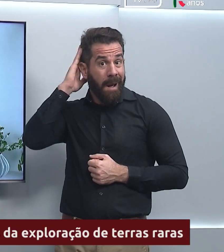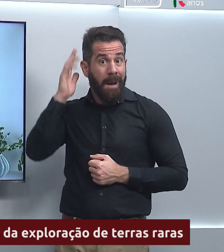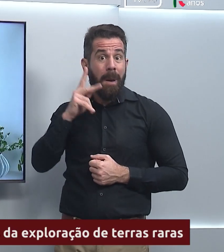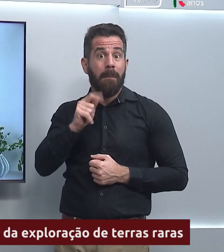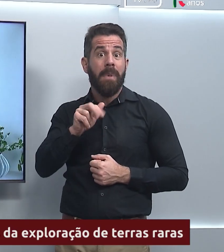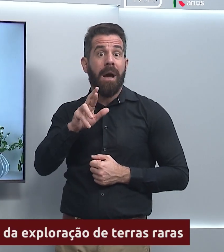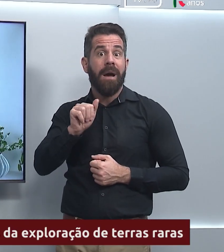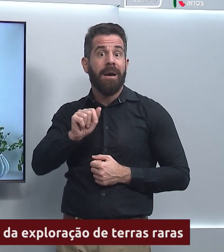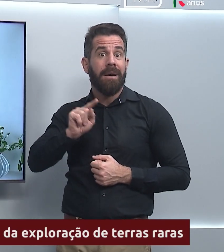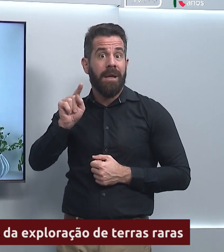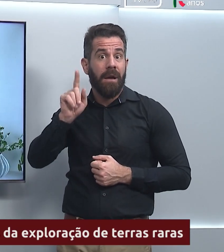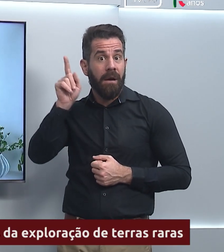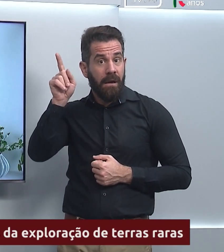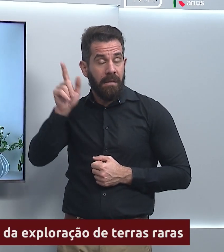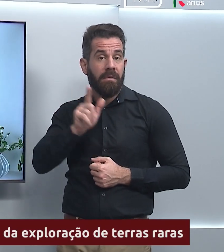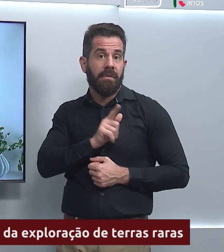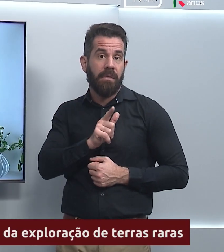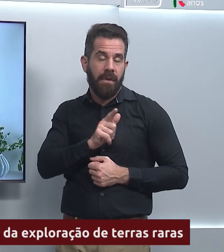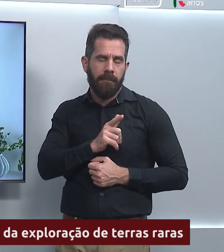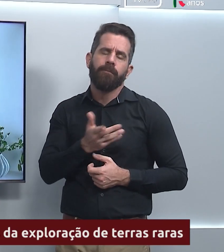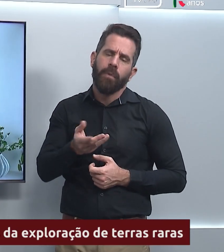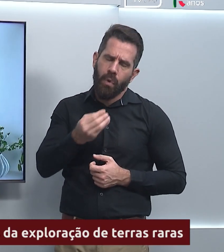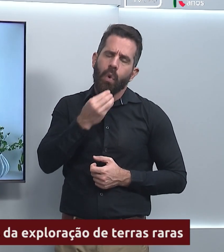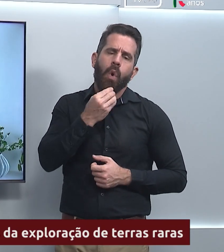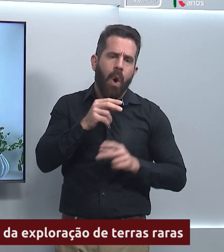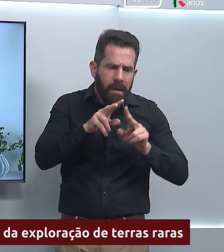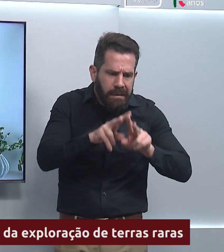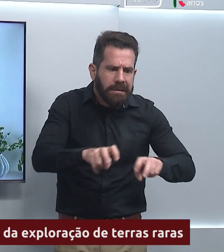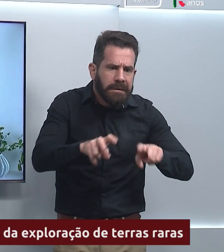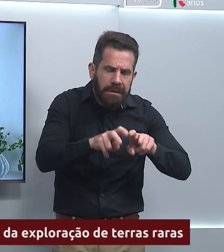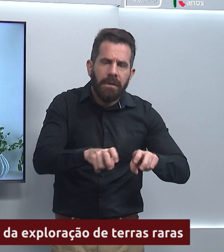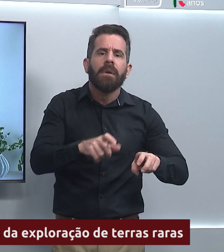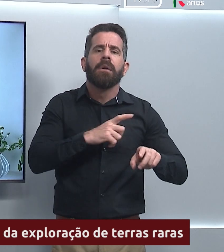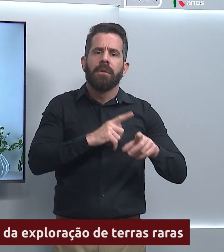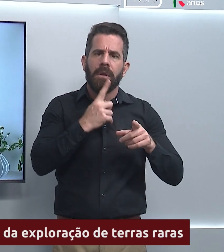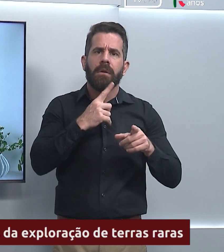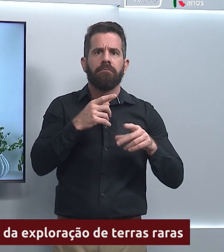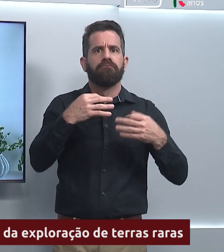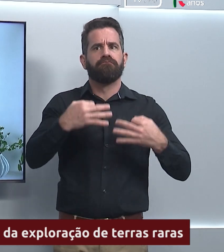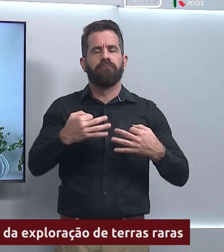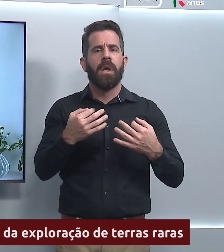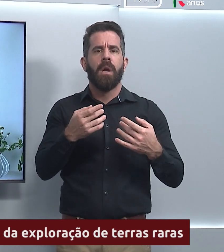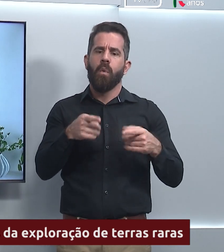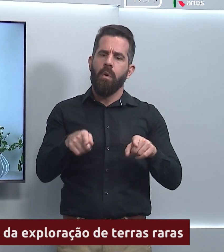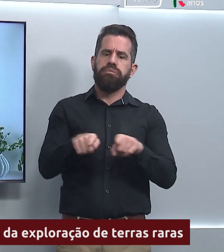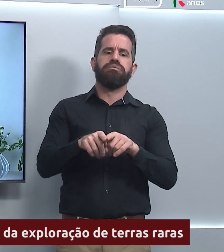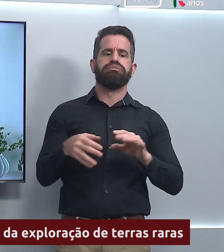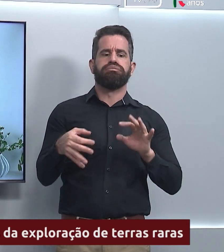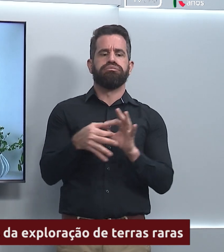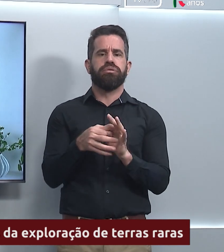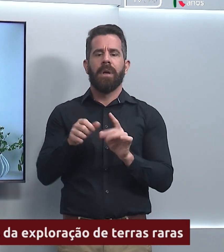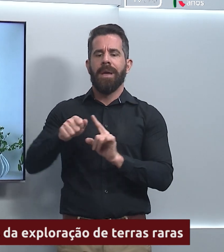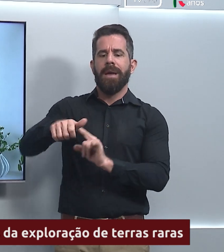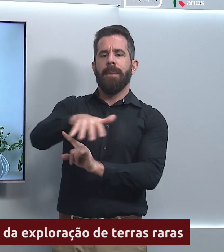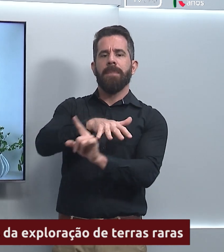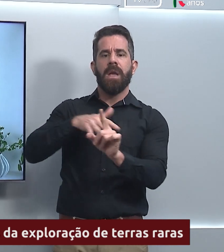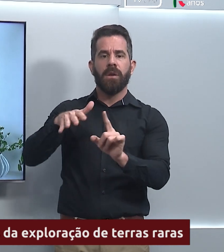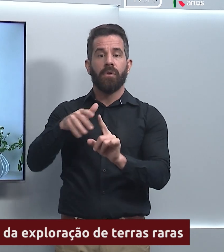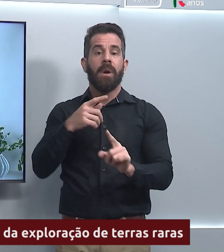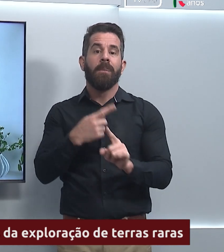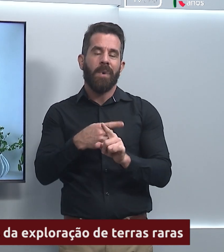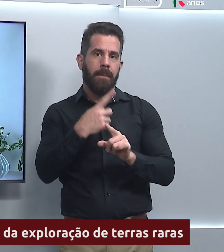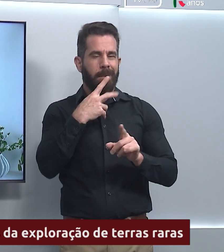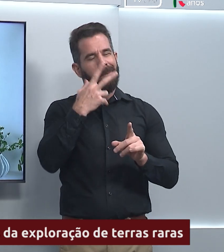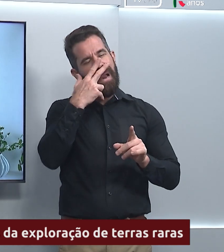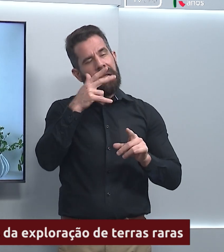Tenha esse conhecimento. Então, sim, a mineração ela é uma aliada ao meio ambiente, porque a área que a gente impacta em matéria